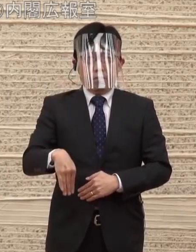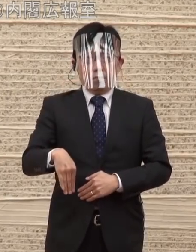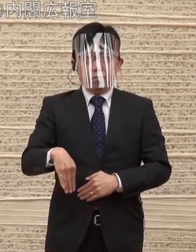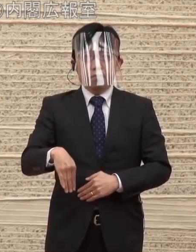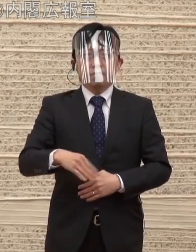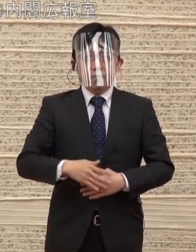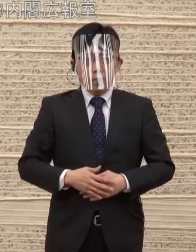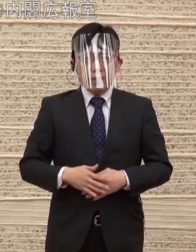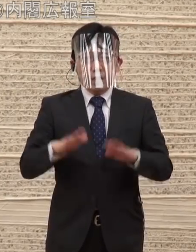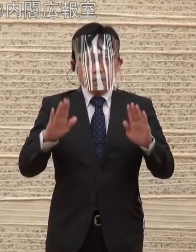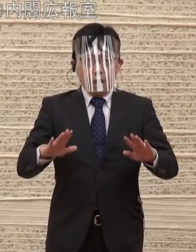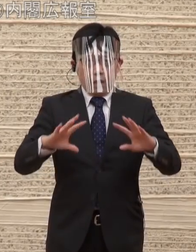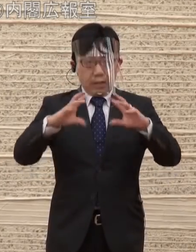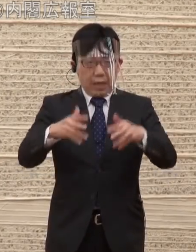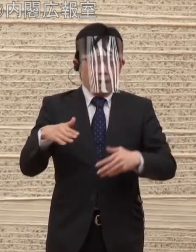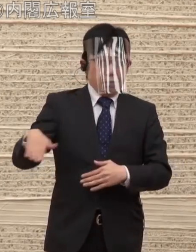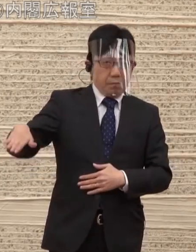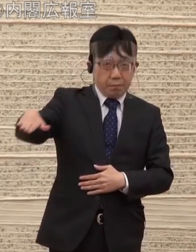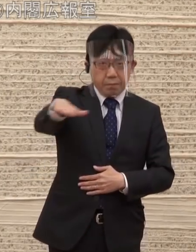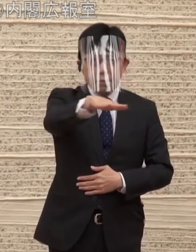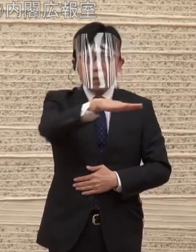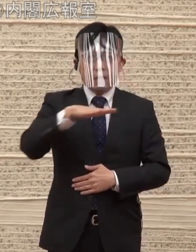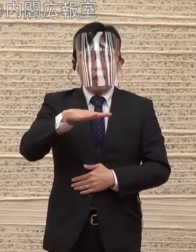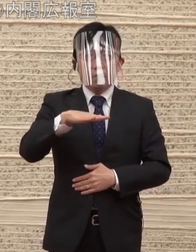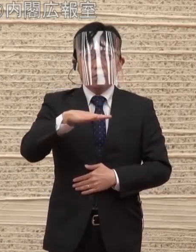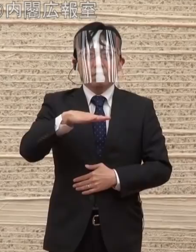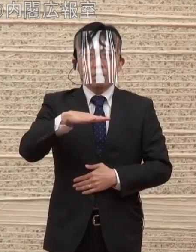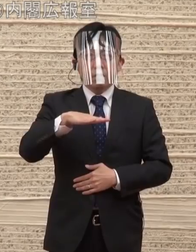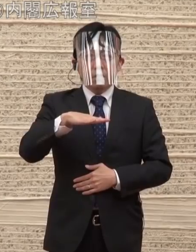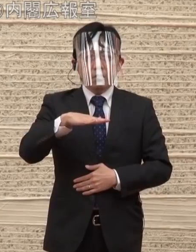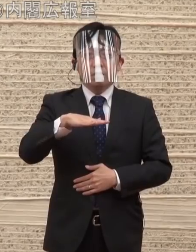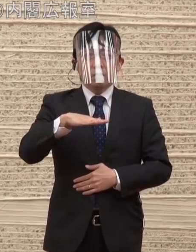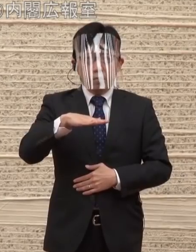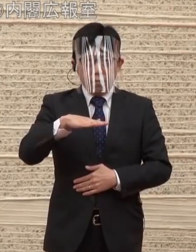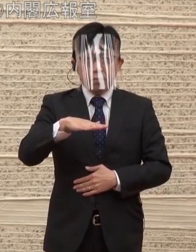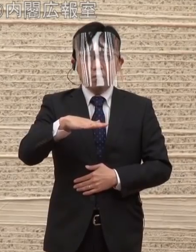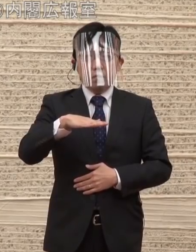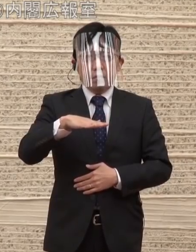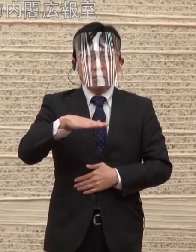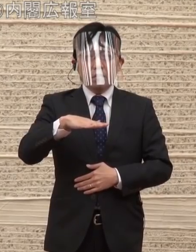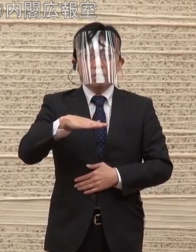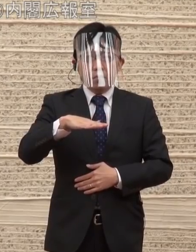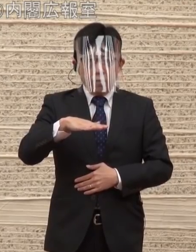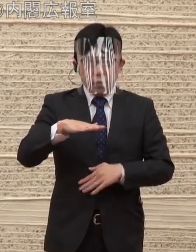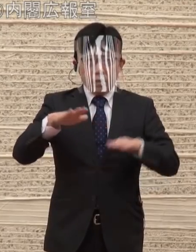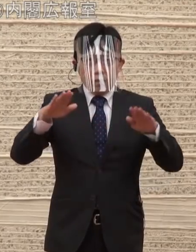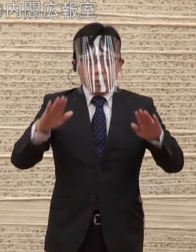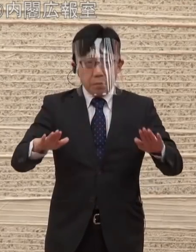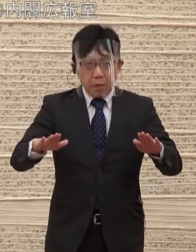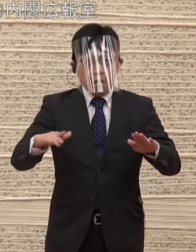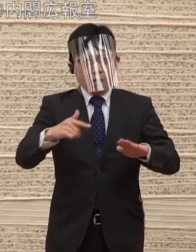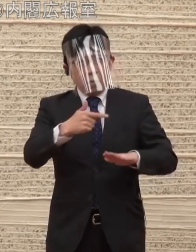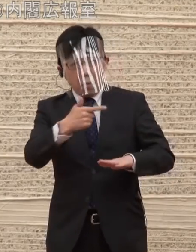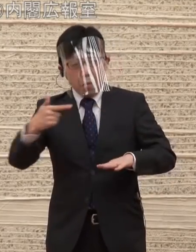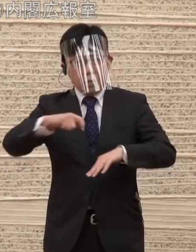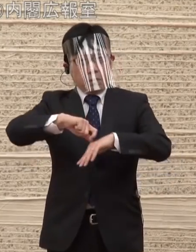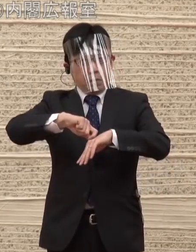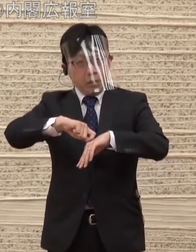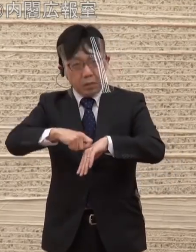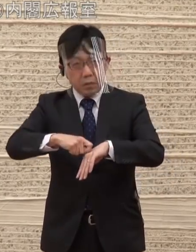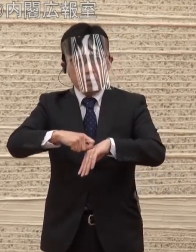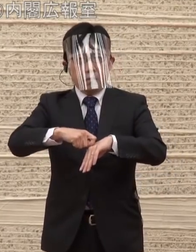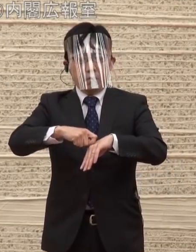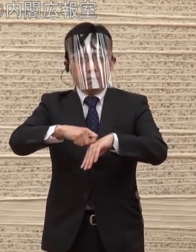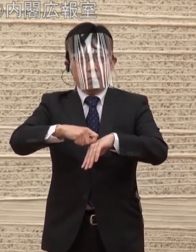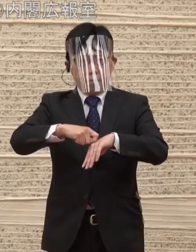世界的にも極めて厳しいレベルで定めた